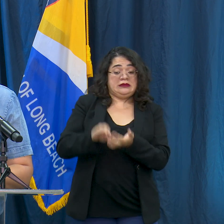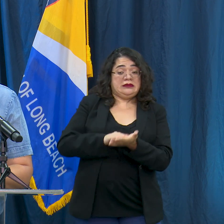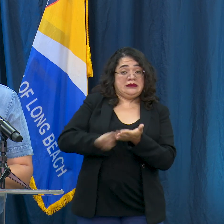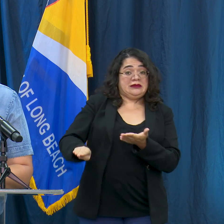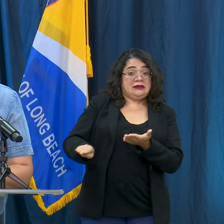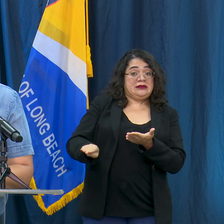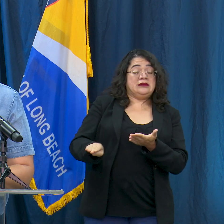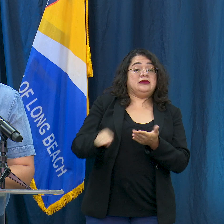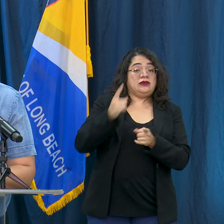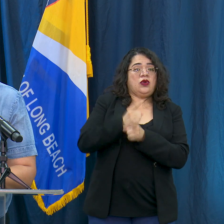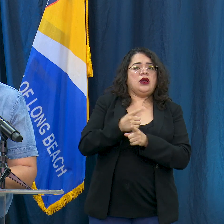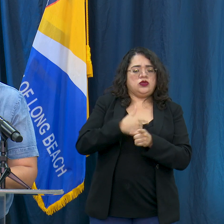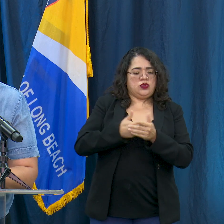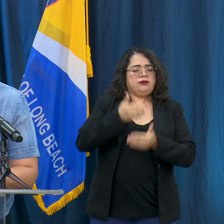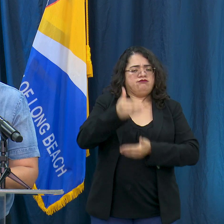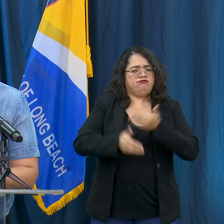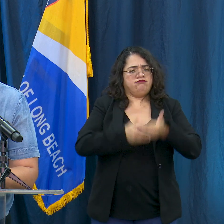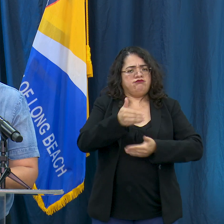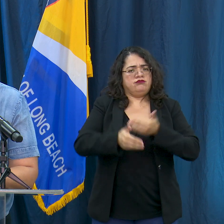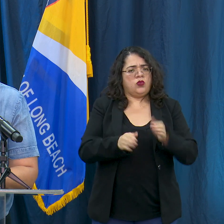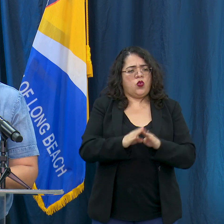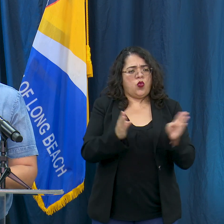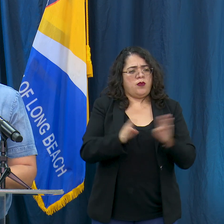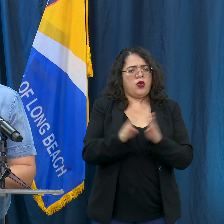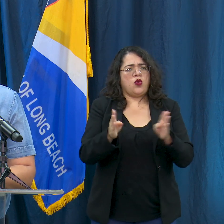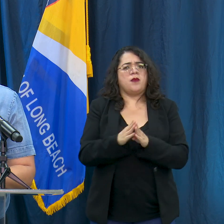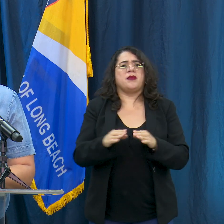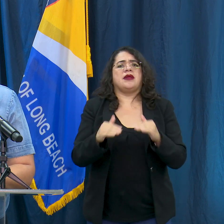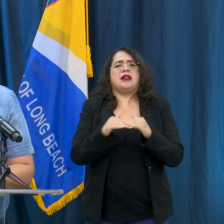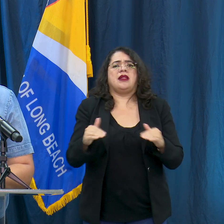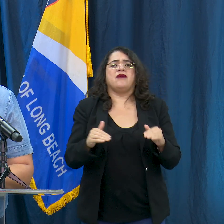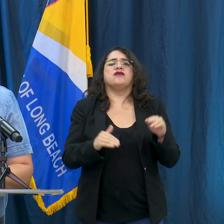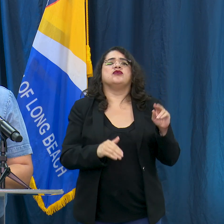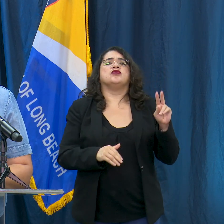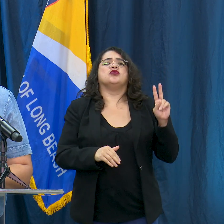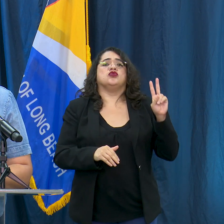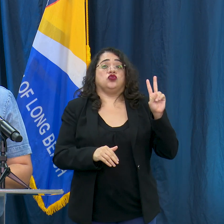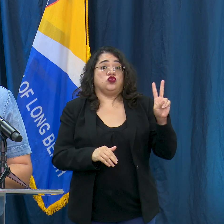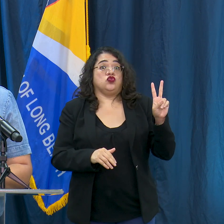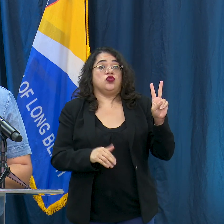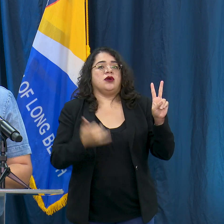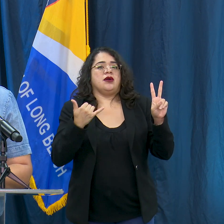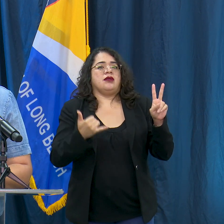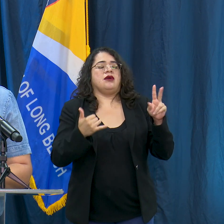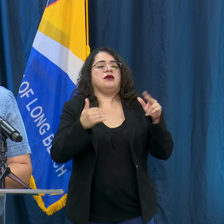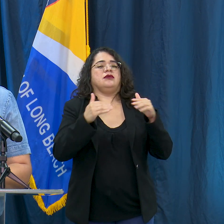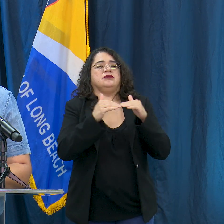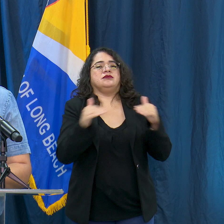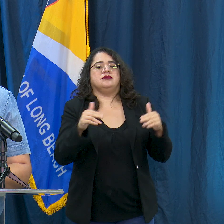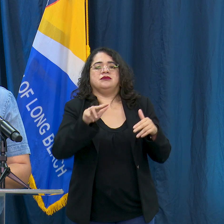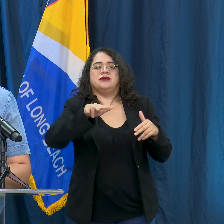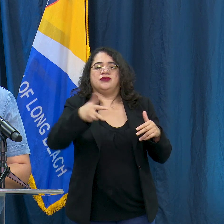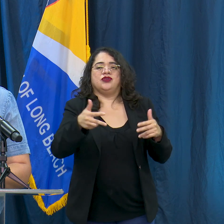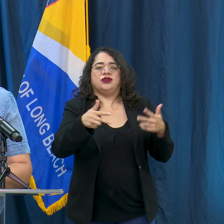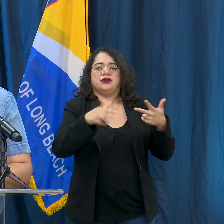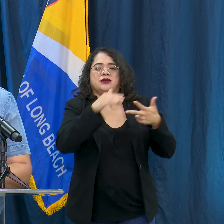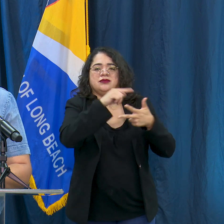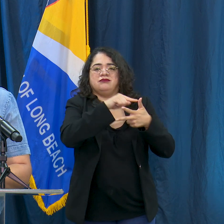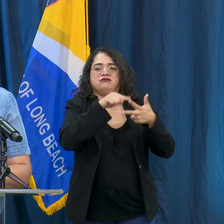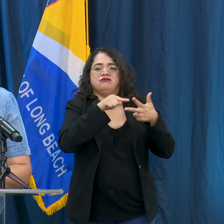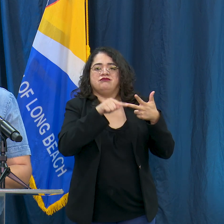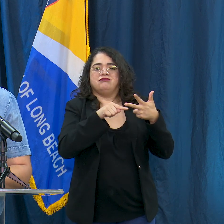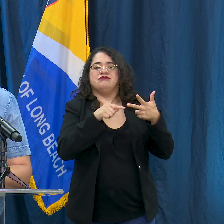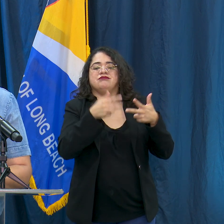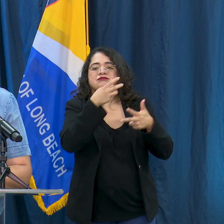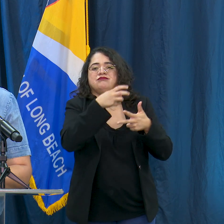más rápidamente a través de la etapa 2 y comenzar a entrar a la tercera etapa. Tanto el oficial de